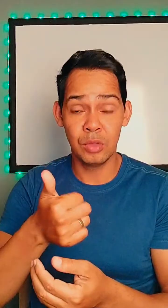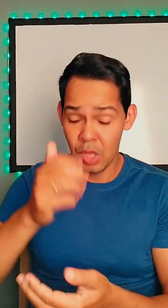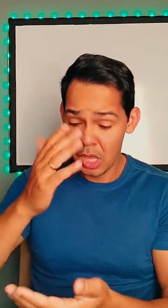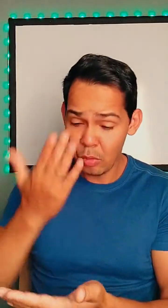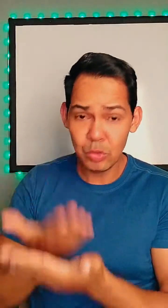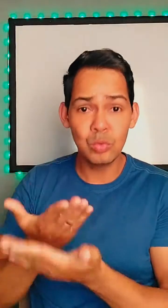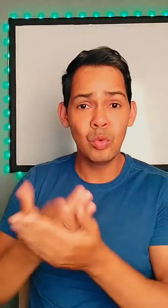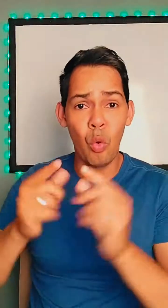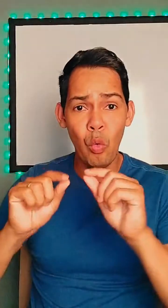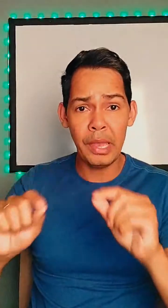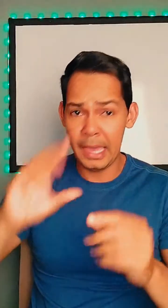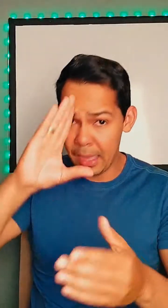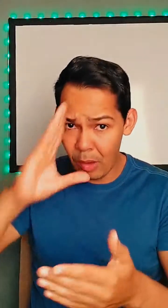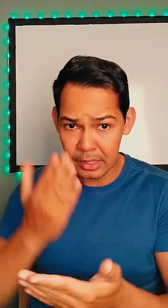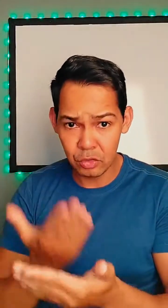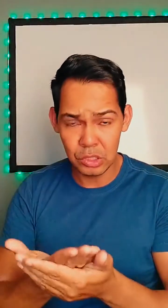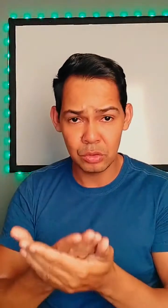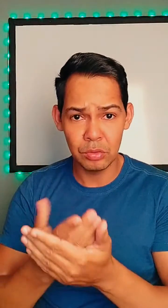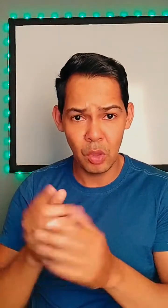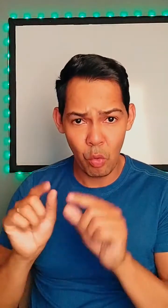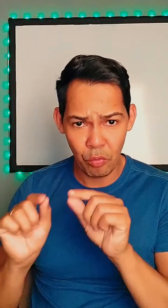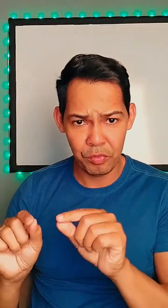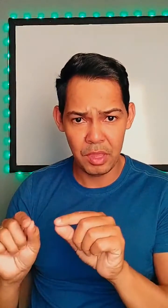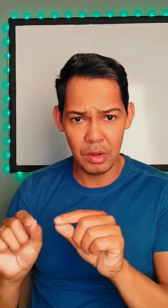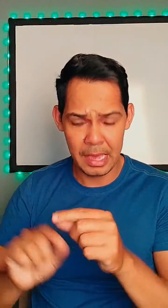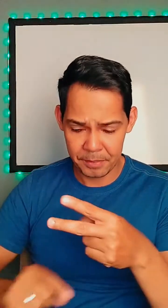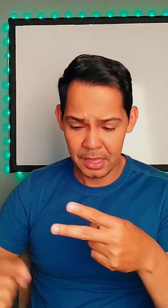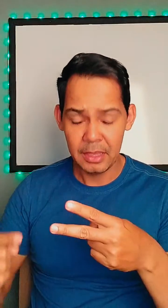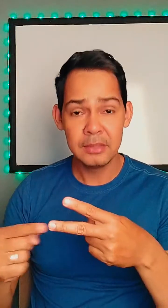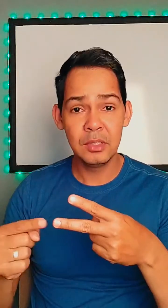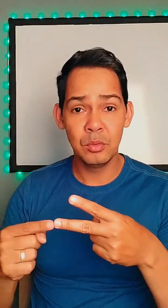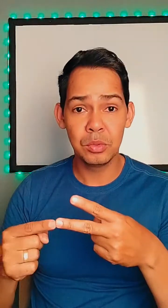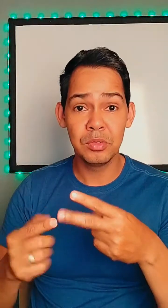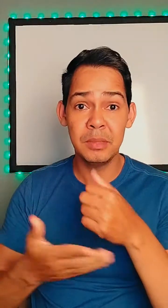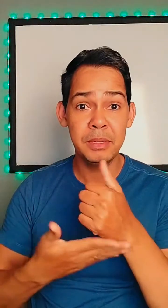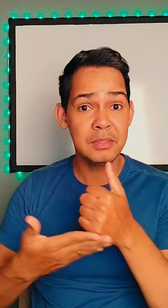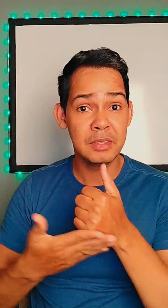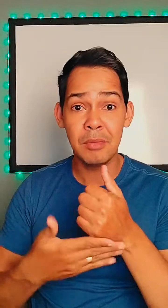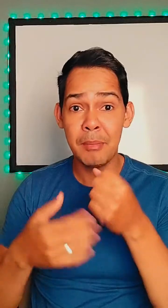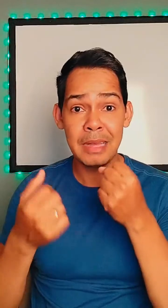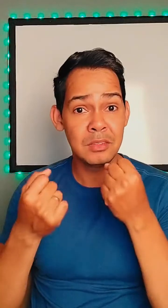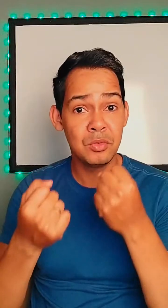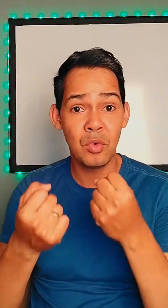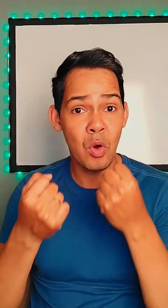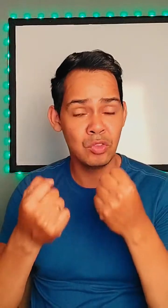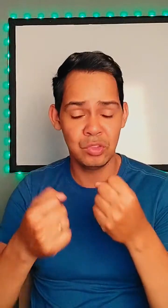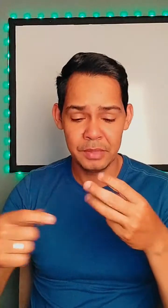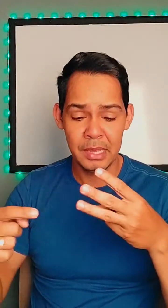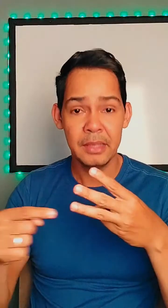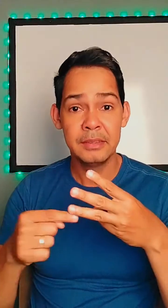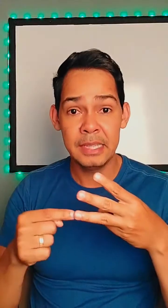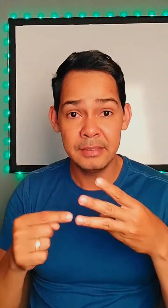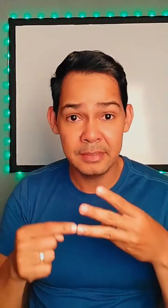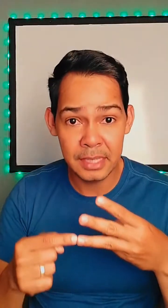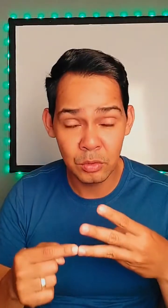Eu estudo o quê? Eu acredito? Eu confio lá? Segundo, você precisa ter uma base forte. Terceiro,